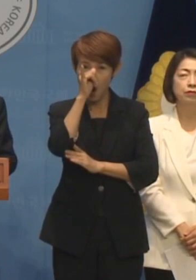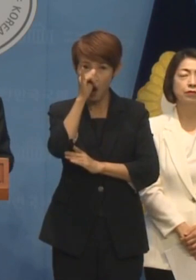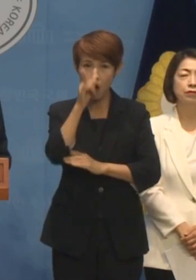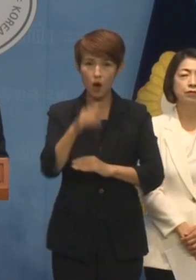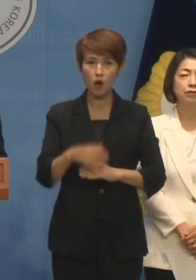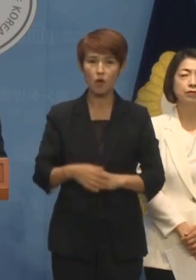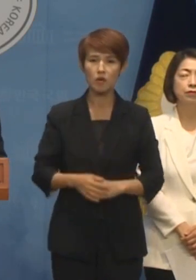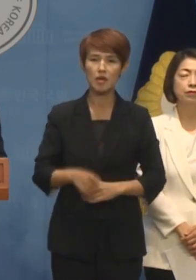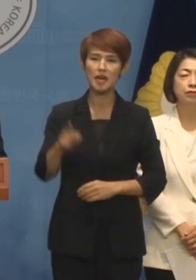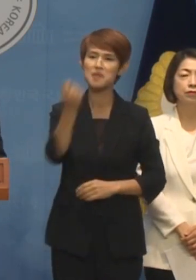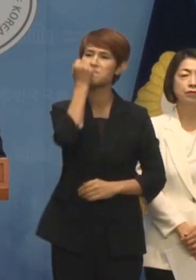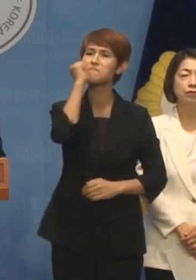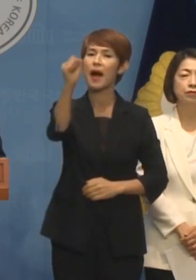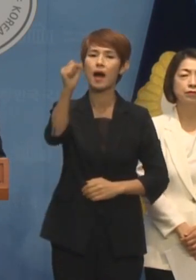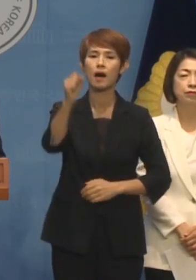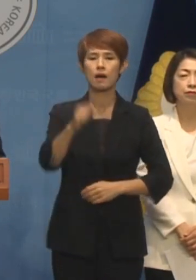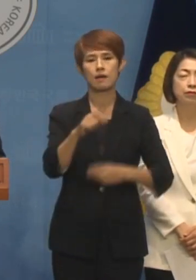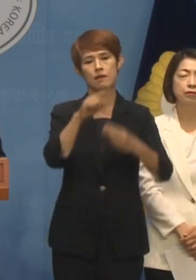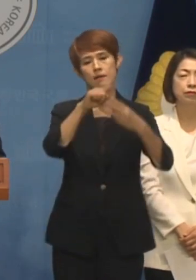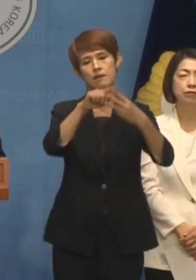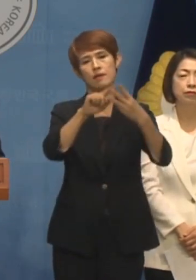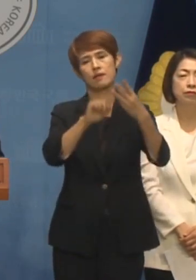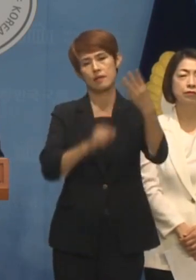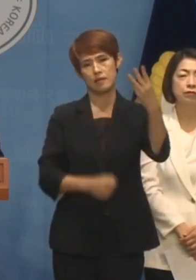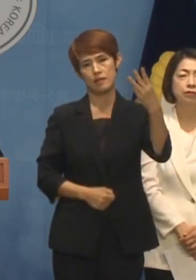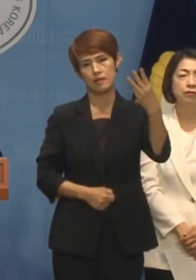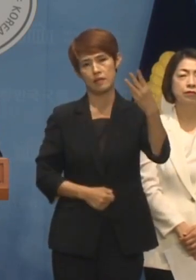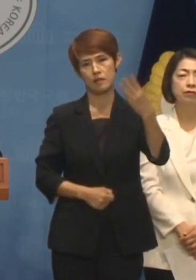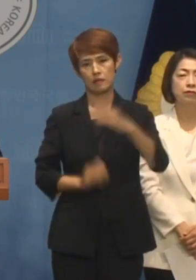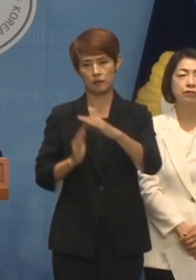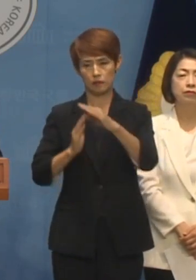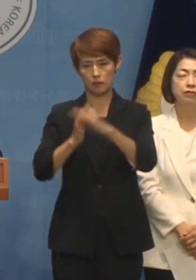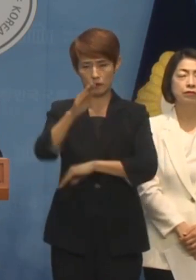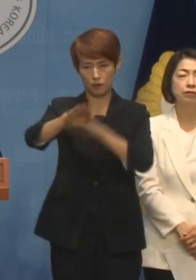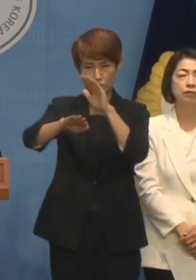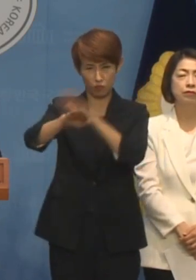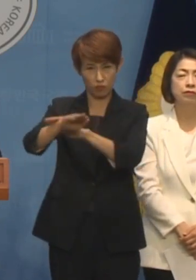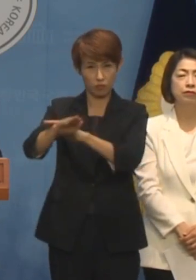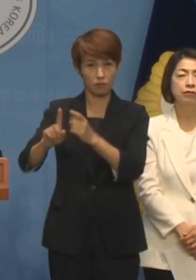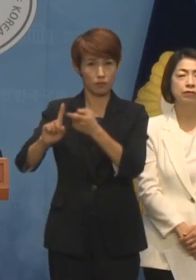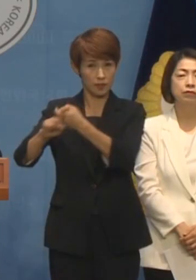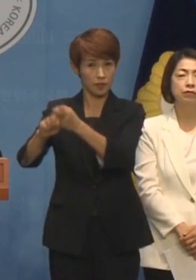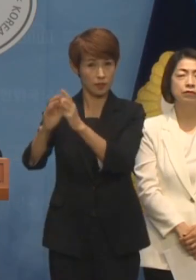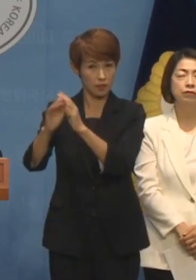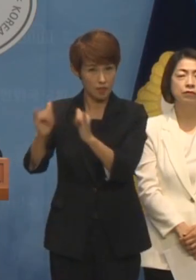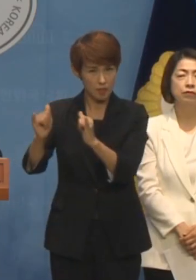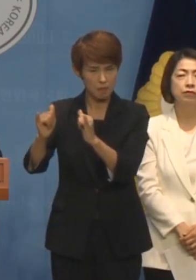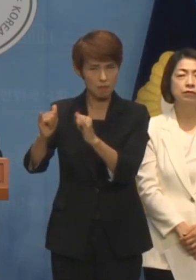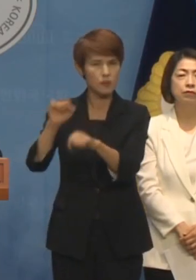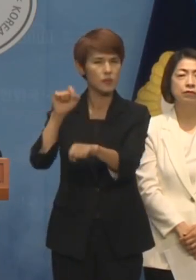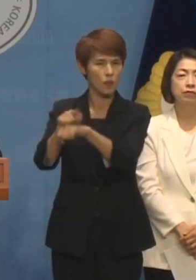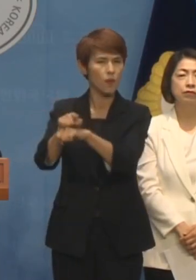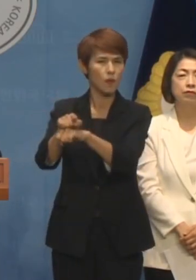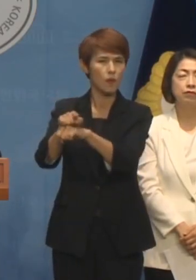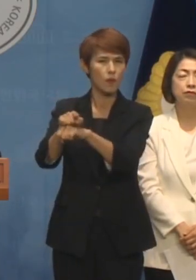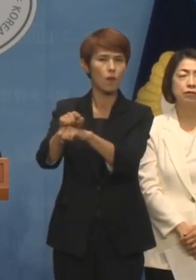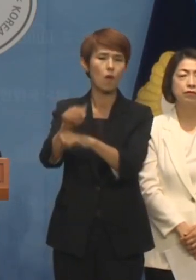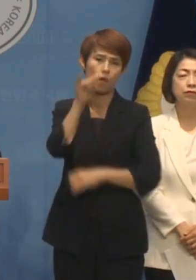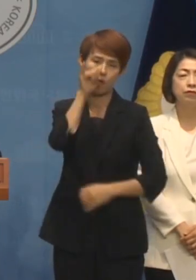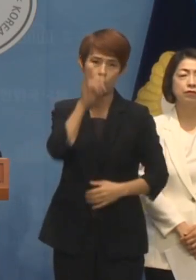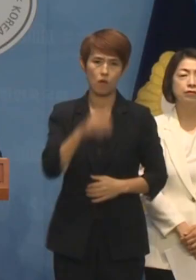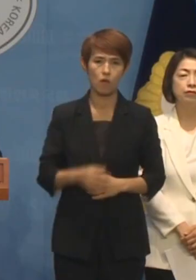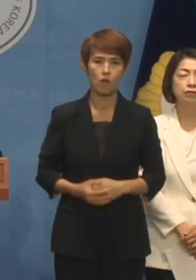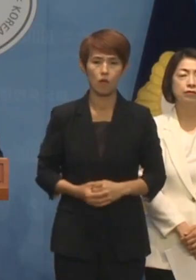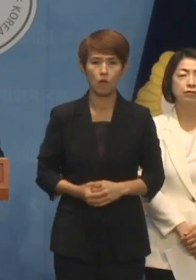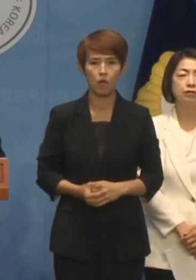붙인다. 이 극우 인사들의 공통 성향이 있습니다. 특징이 있습니다.